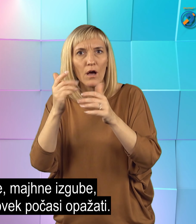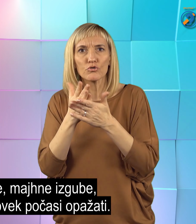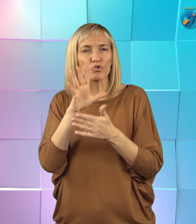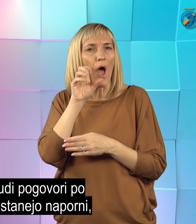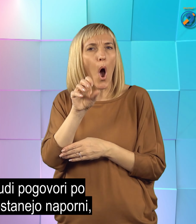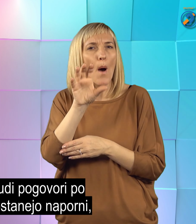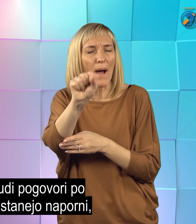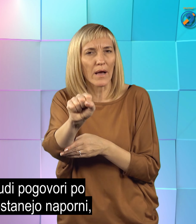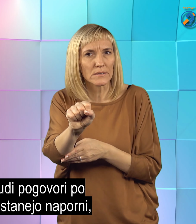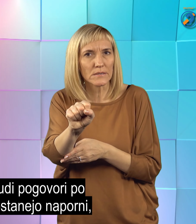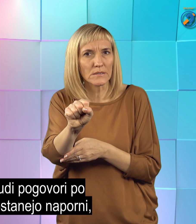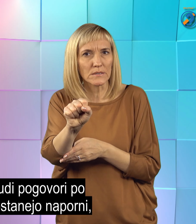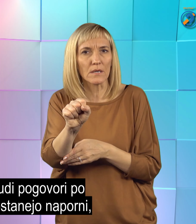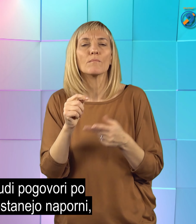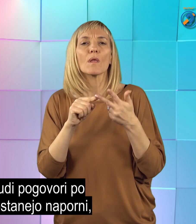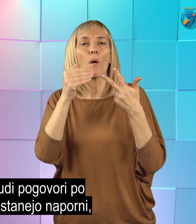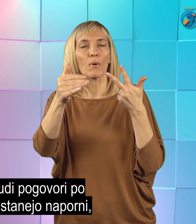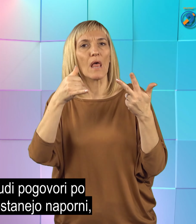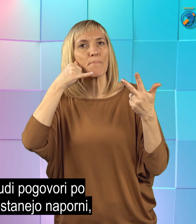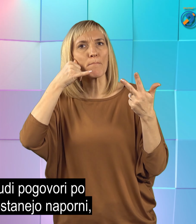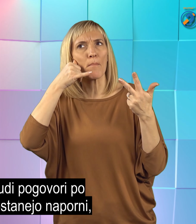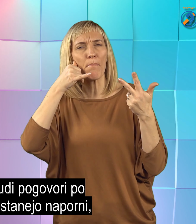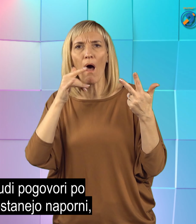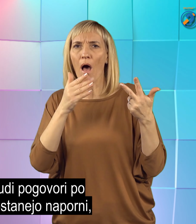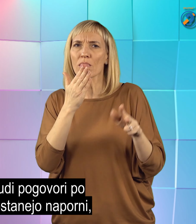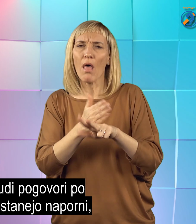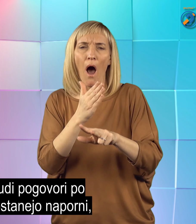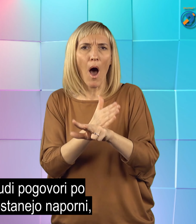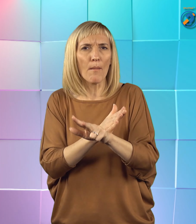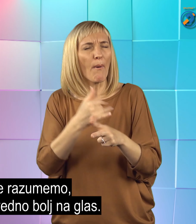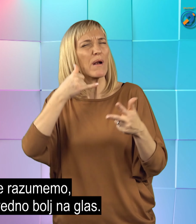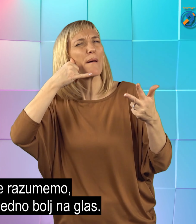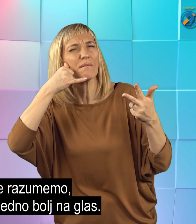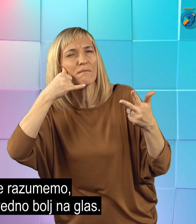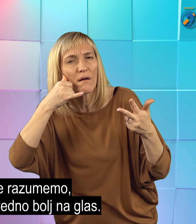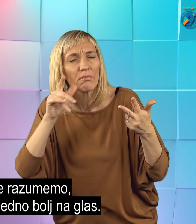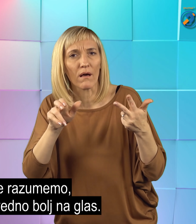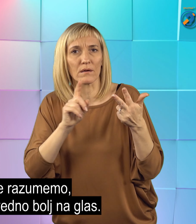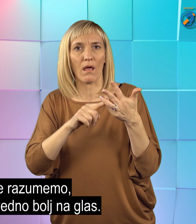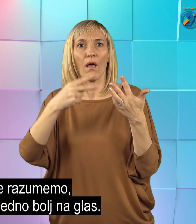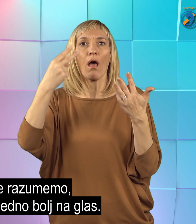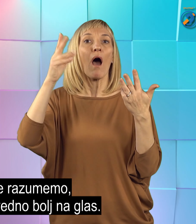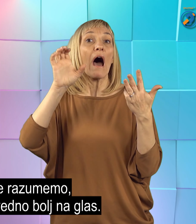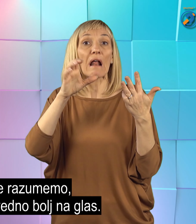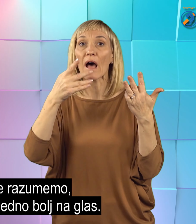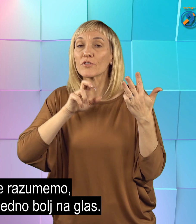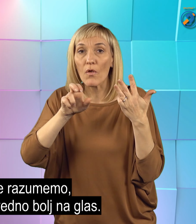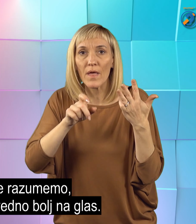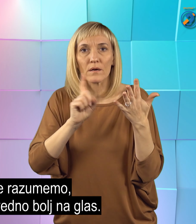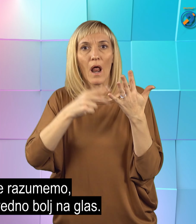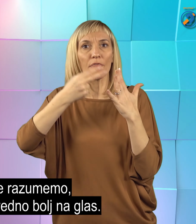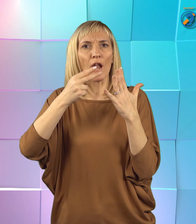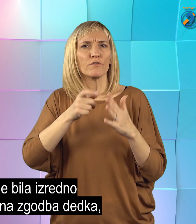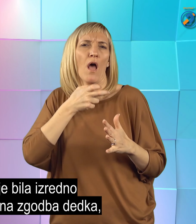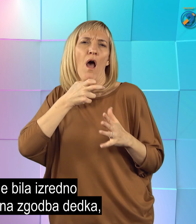opažati. Kasneje tudi pogovori po telefonu postanejo naporni, radija ne razumemo, televizija je vedno bolj na glas. Zato mi je